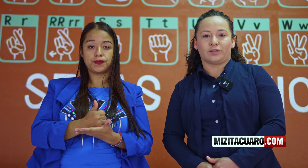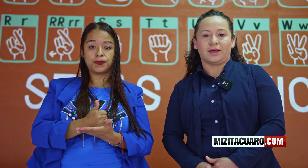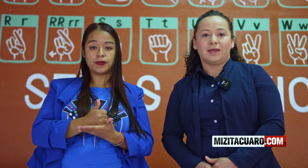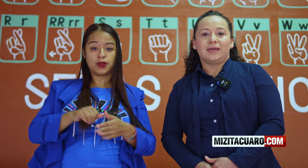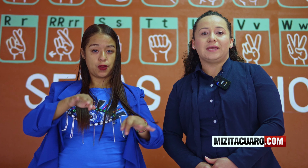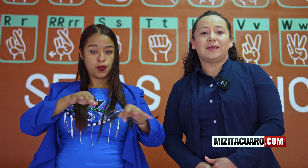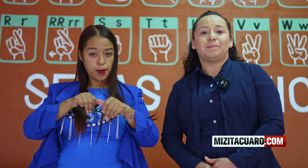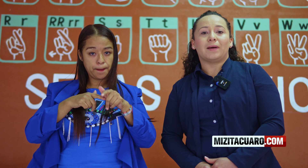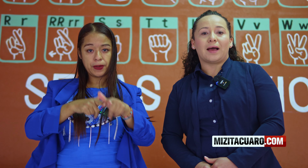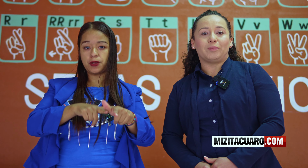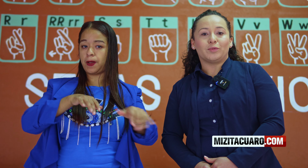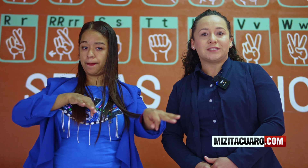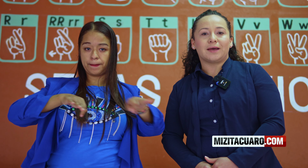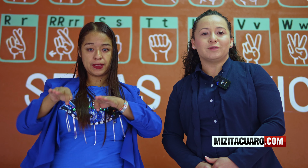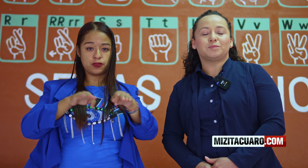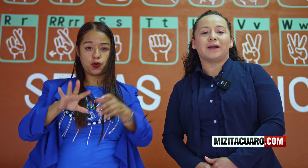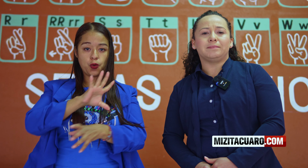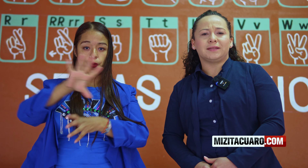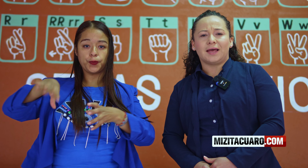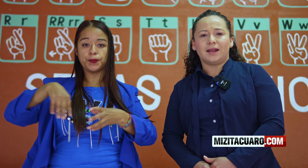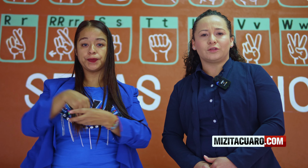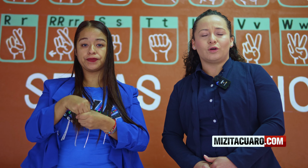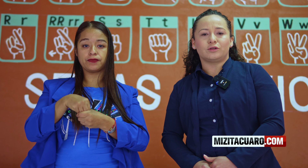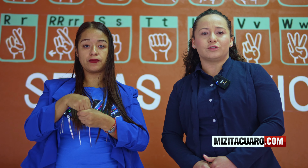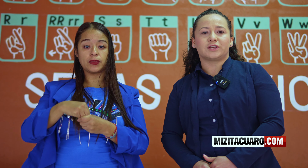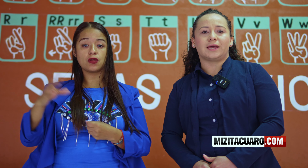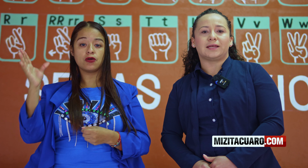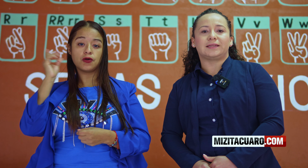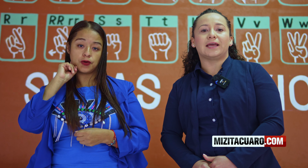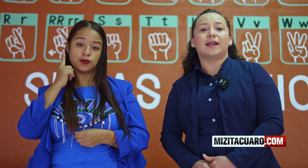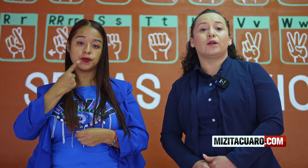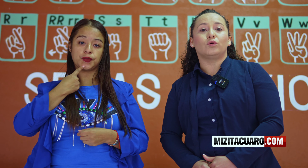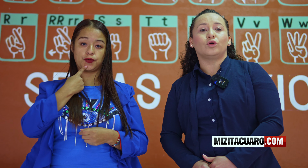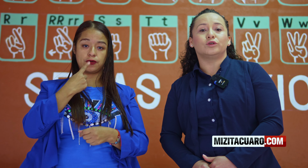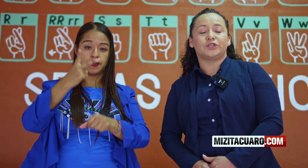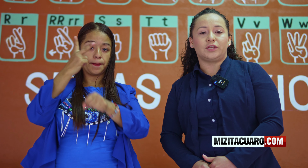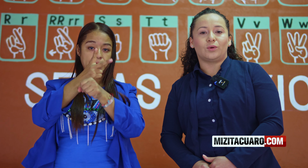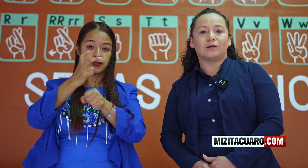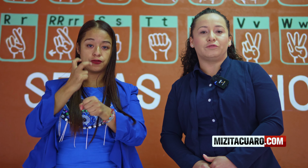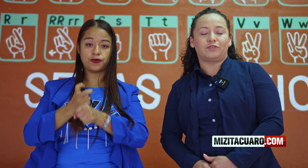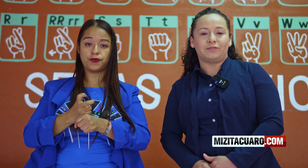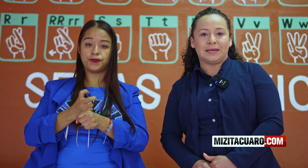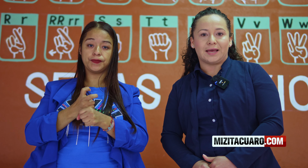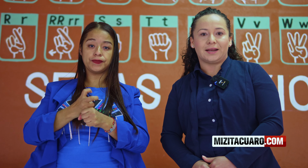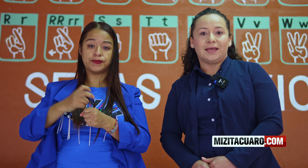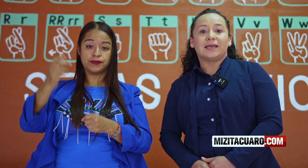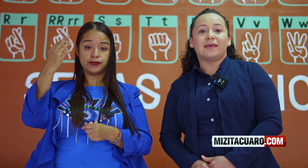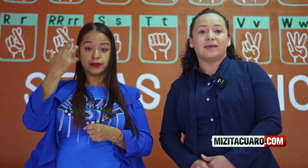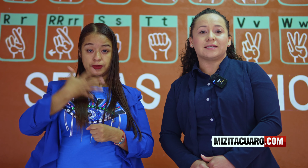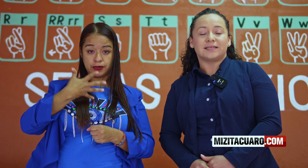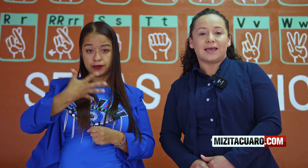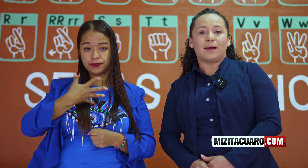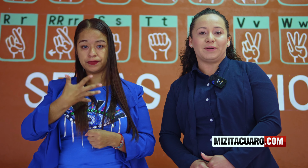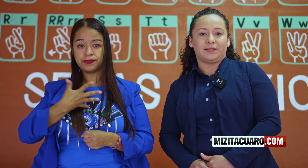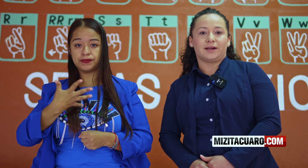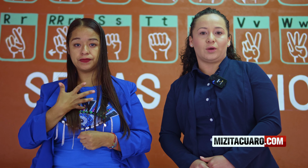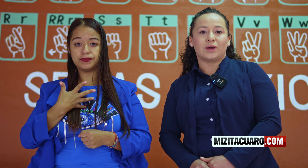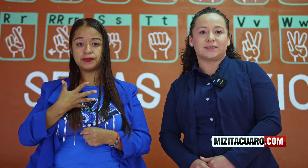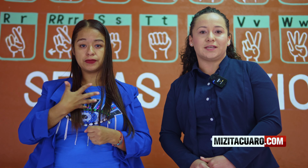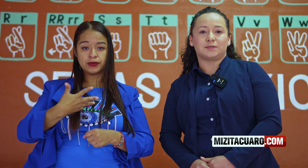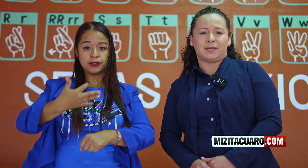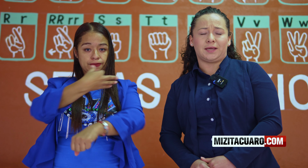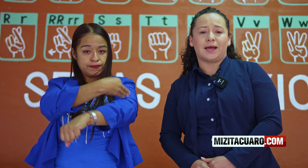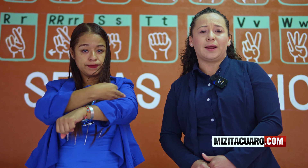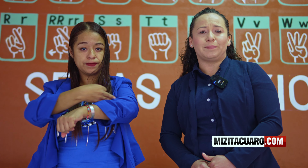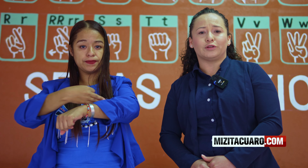comunidad sorda. Y aprovechamos para invitar a todos los que tengan algún conocido, algún familiar que desee aprender lengua